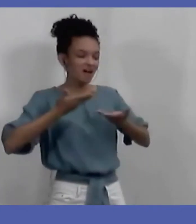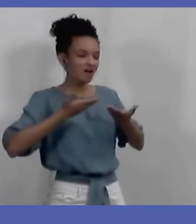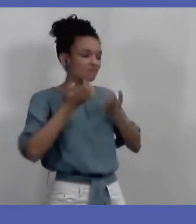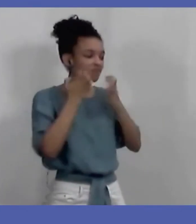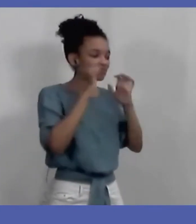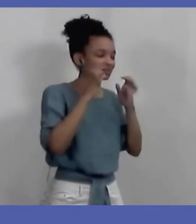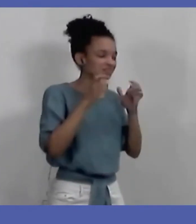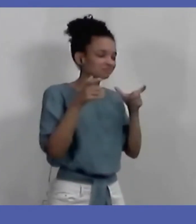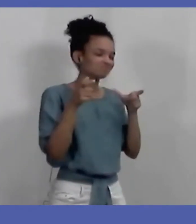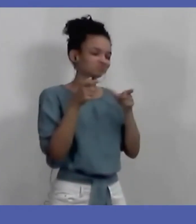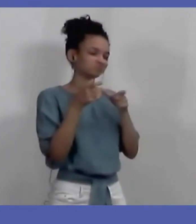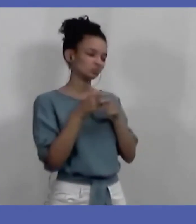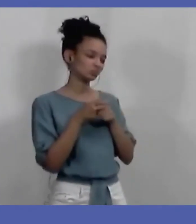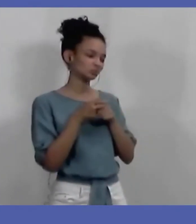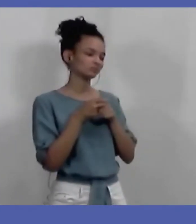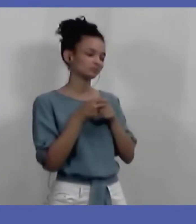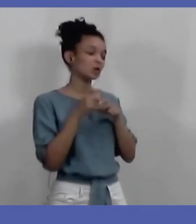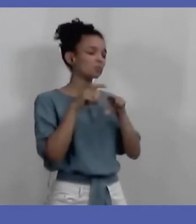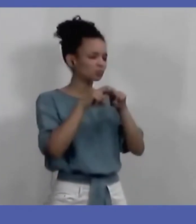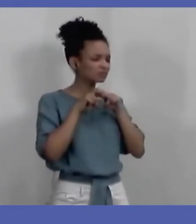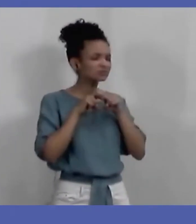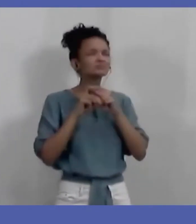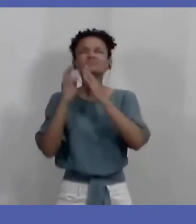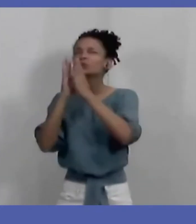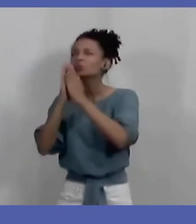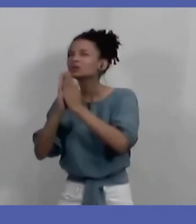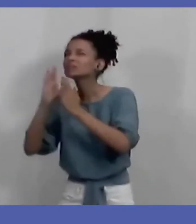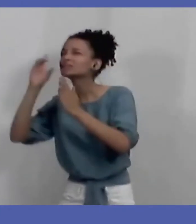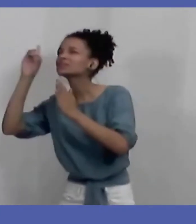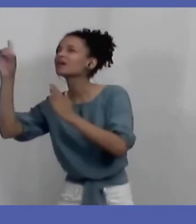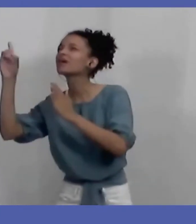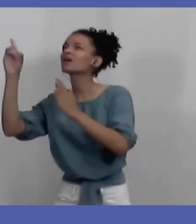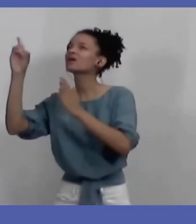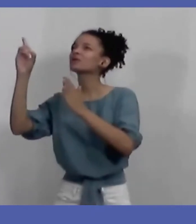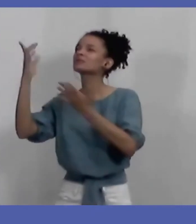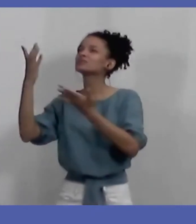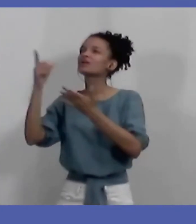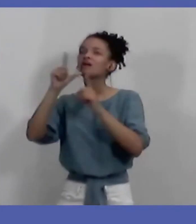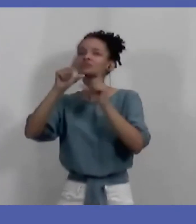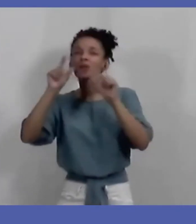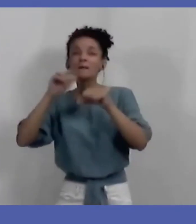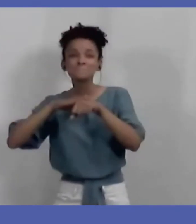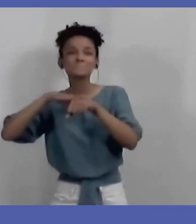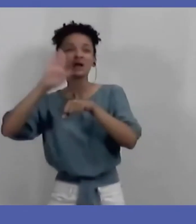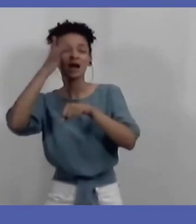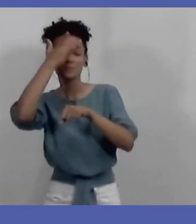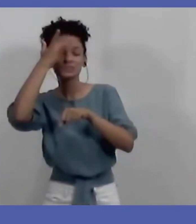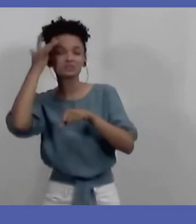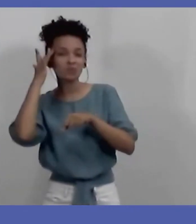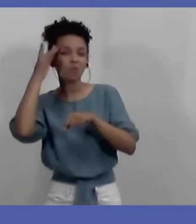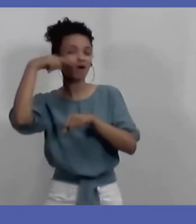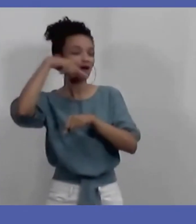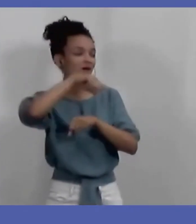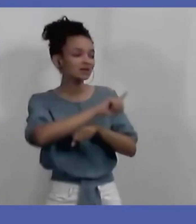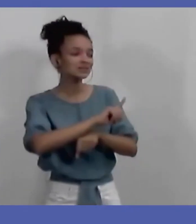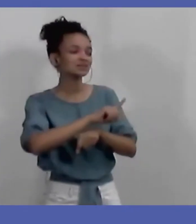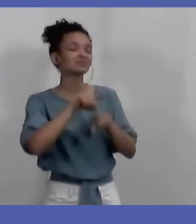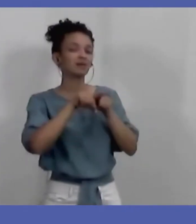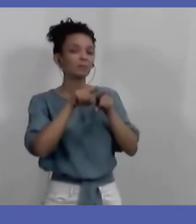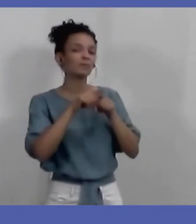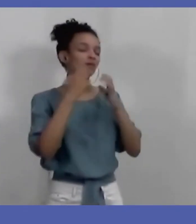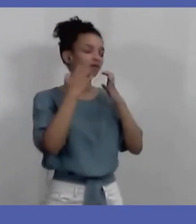seara, que mande trabalhadores para a sua seara. Ide, eu vos envio